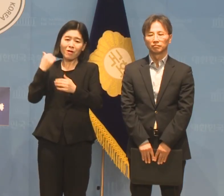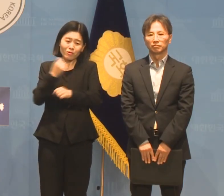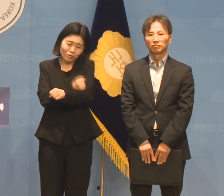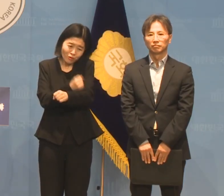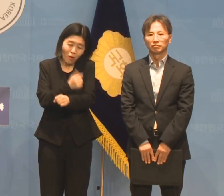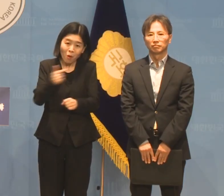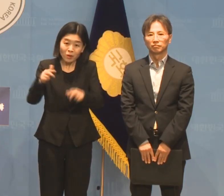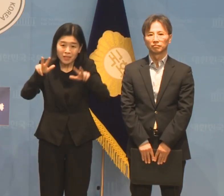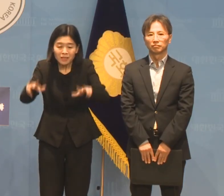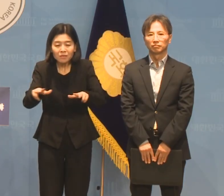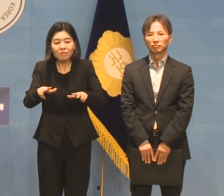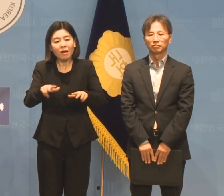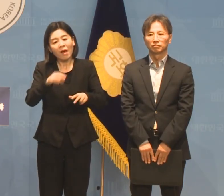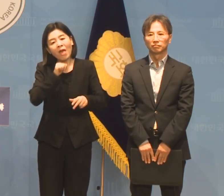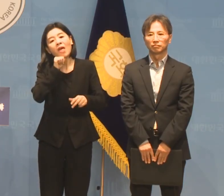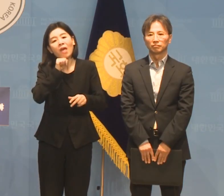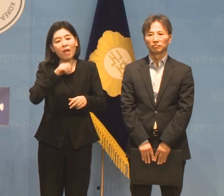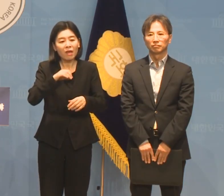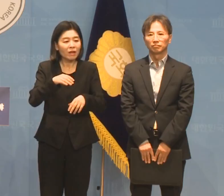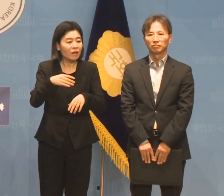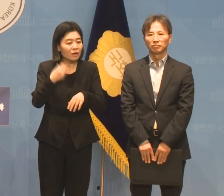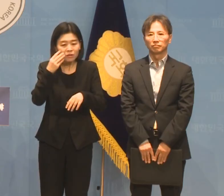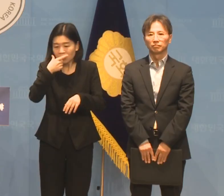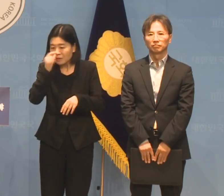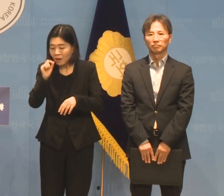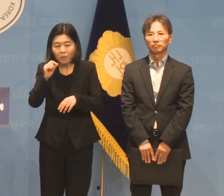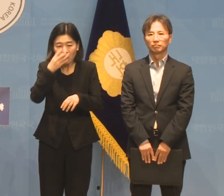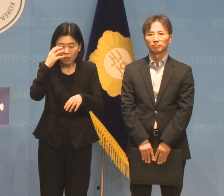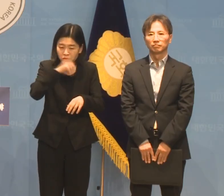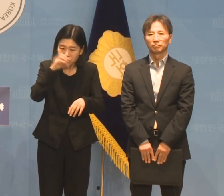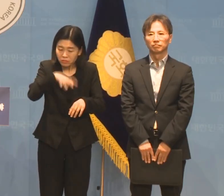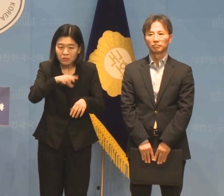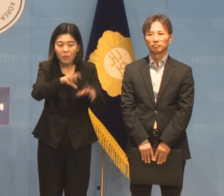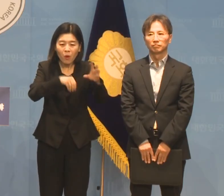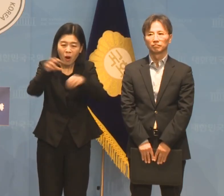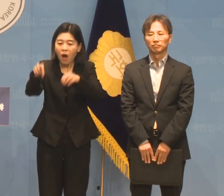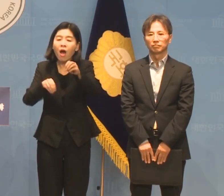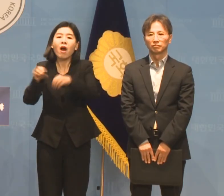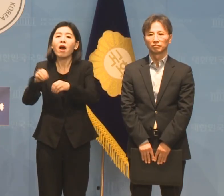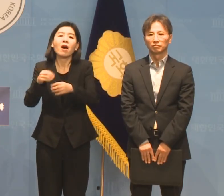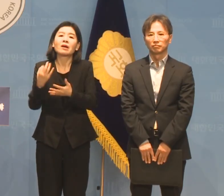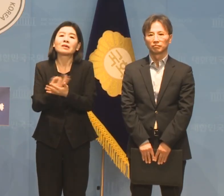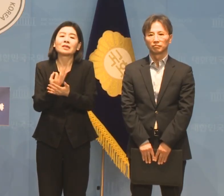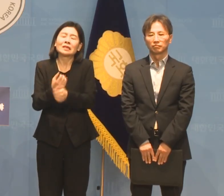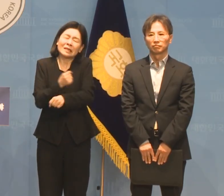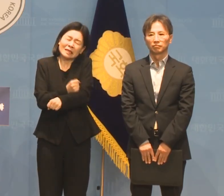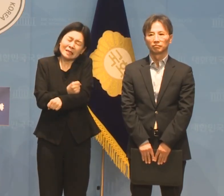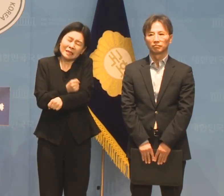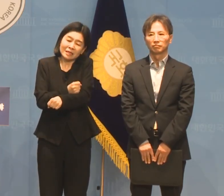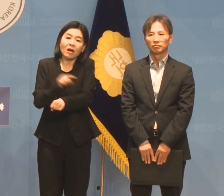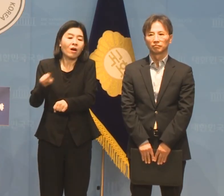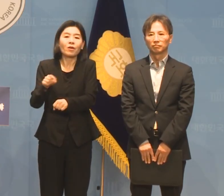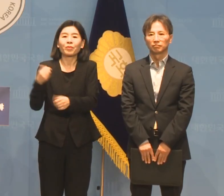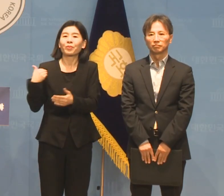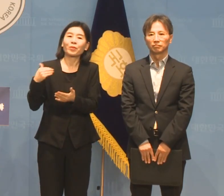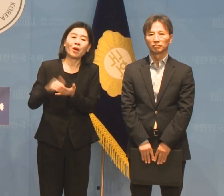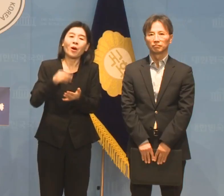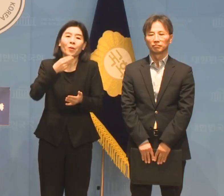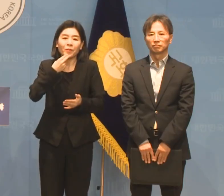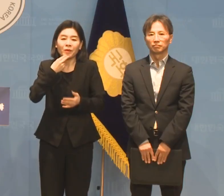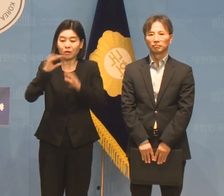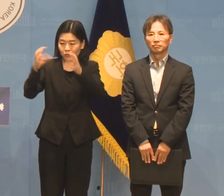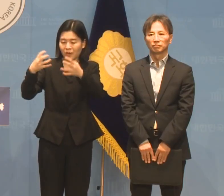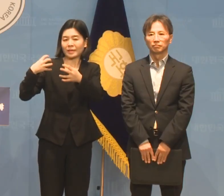갑작스런 위기로 인해 극단적 선택을 하는 가족이 다시는 생기지 않도록 이제는 국가가